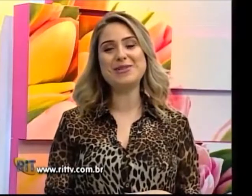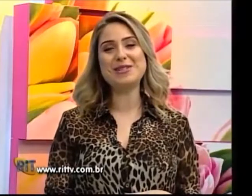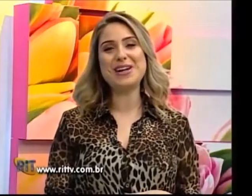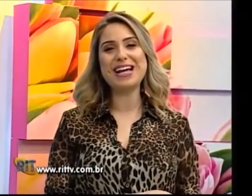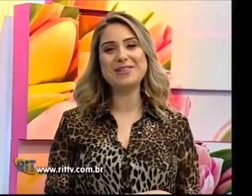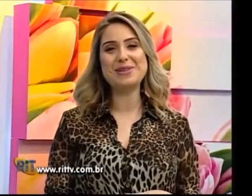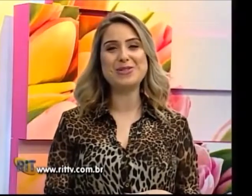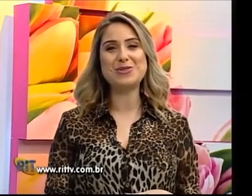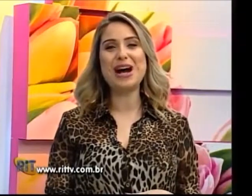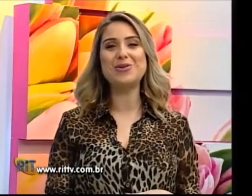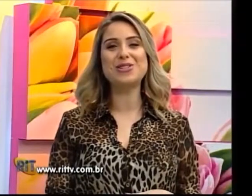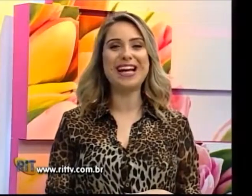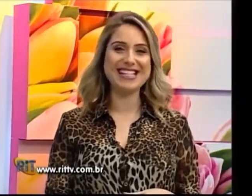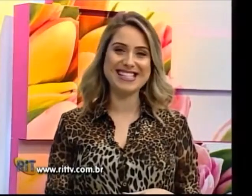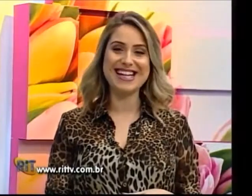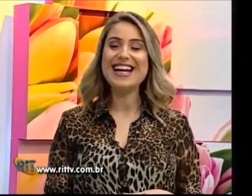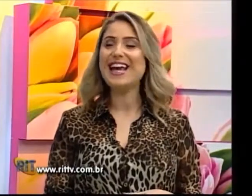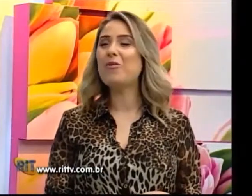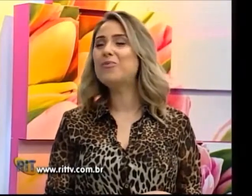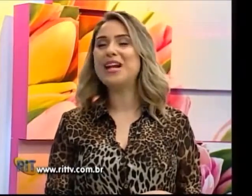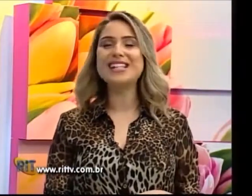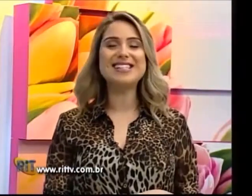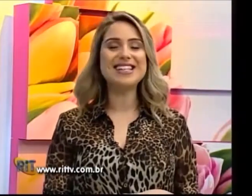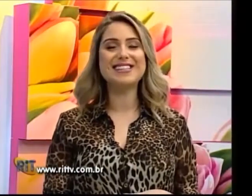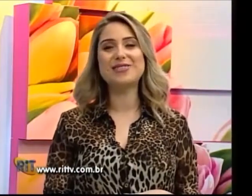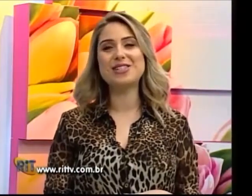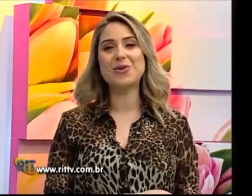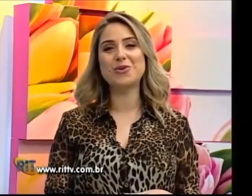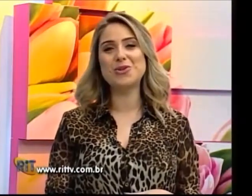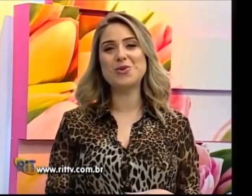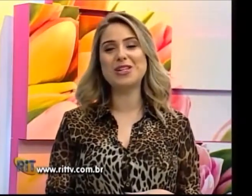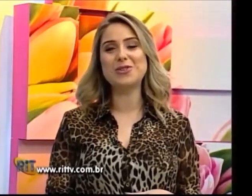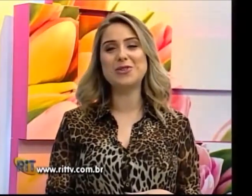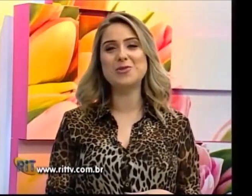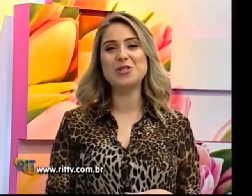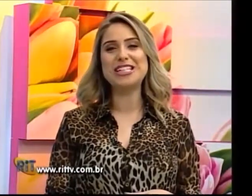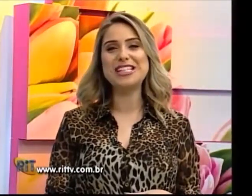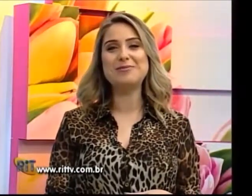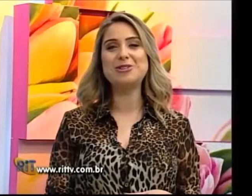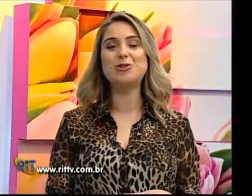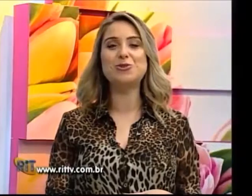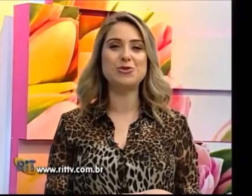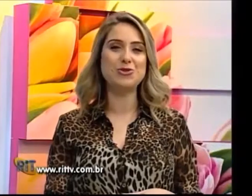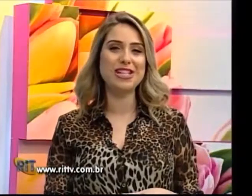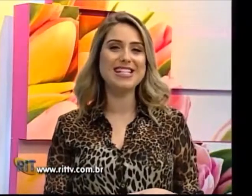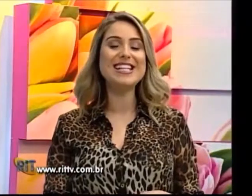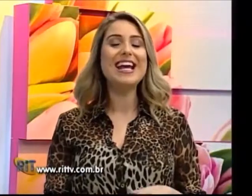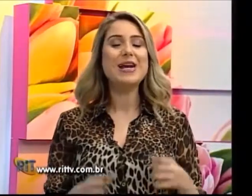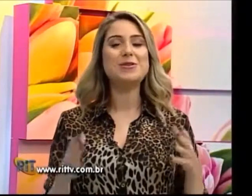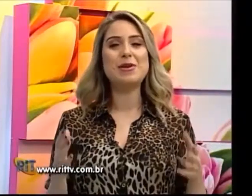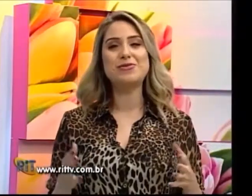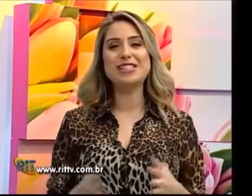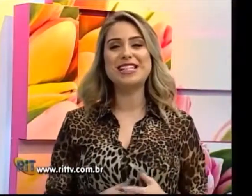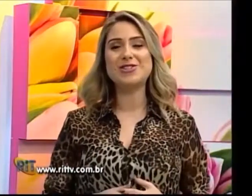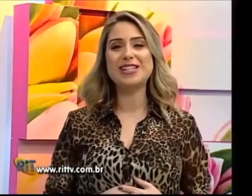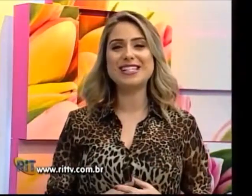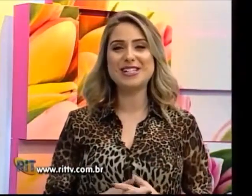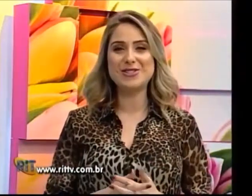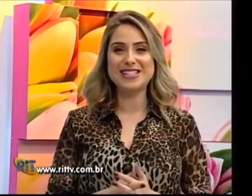seu carinho, pela sua audiência. É um prazer ter você conosco aqui no nosso programa todos os dias. Eu espero você nas nossas redes